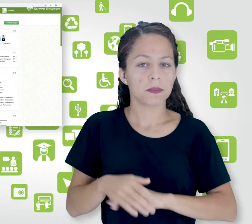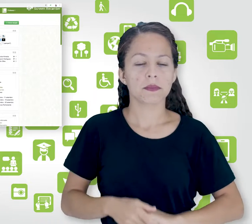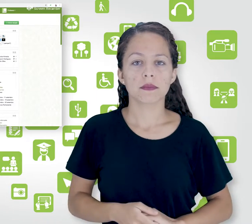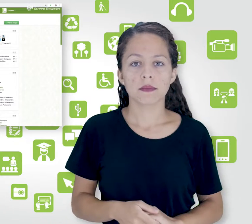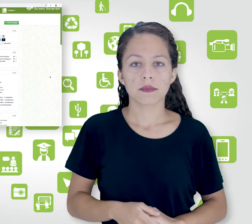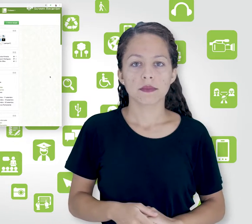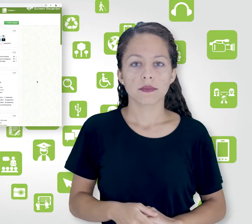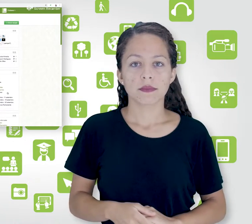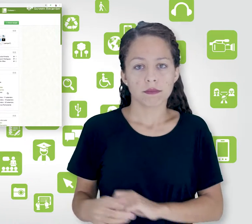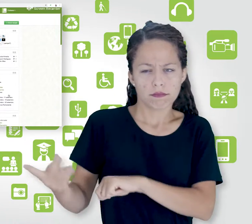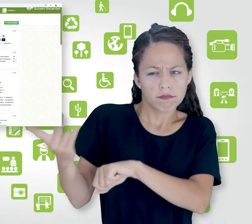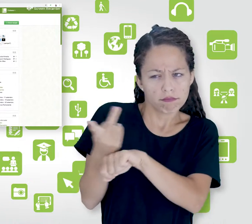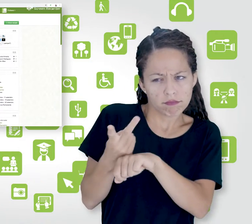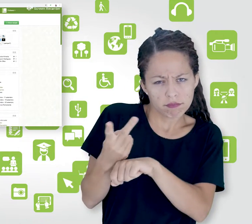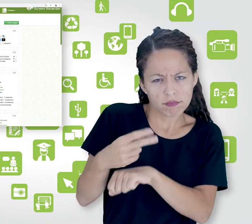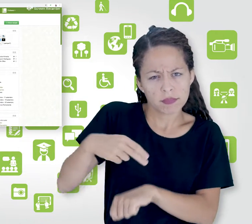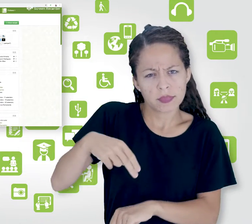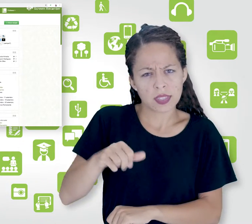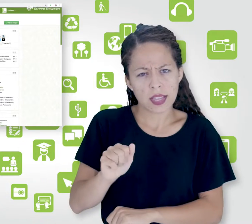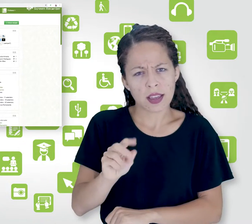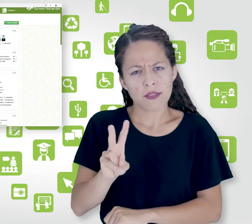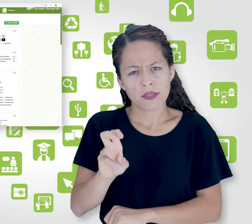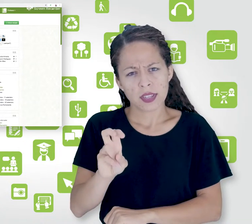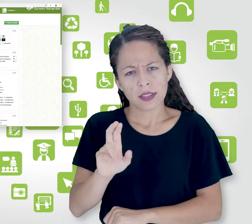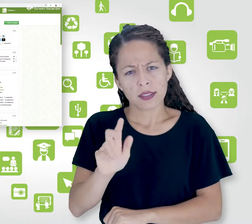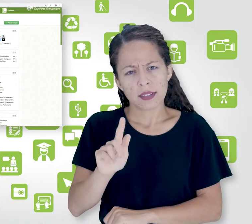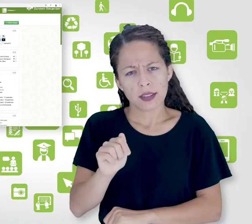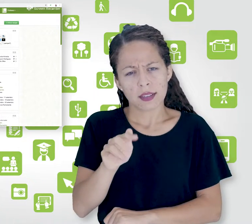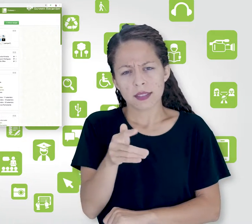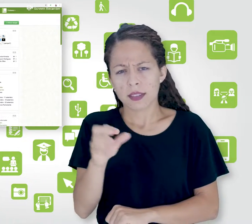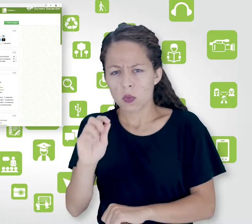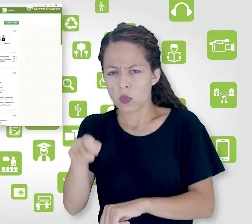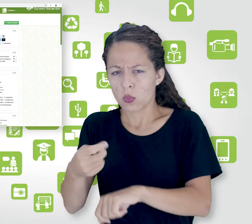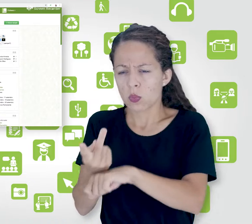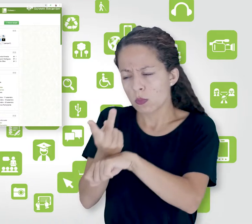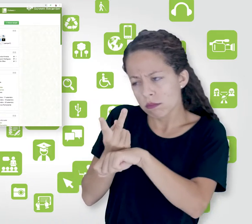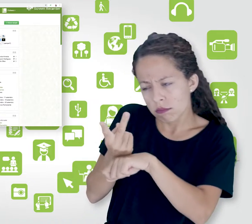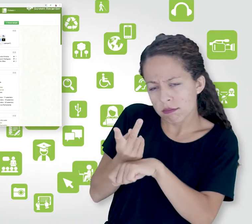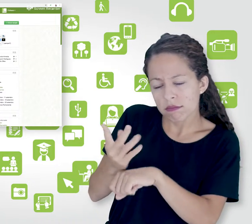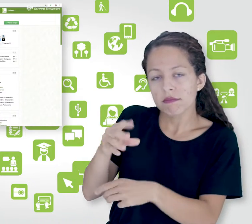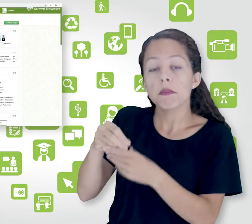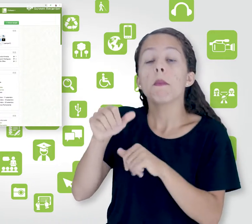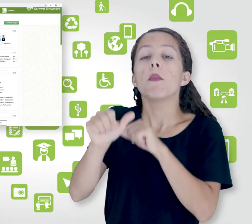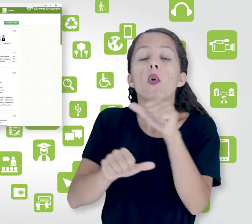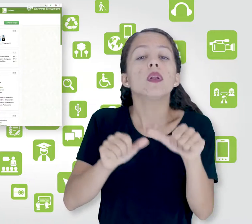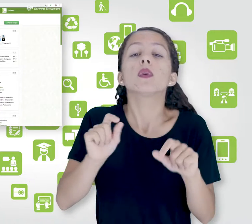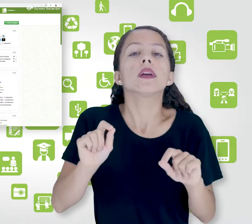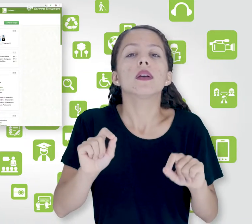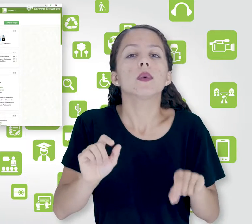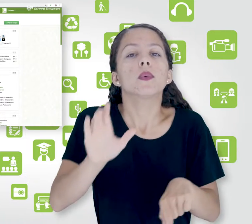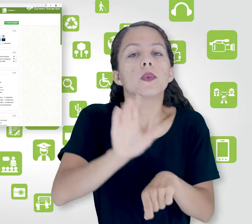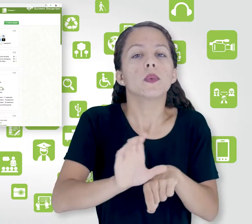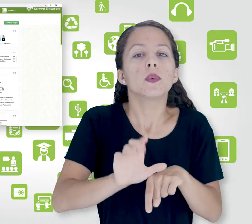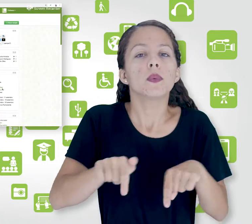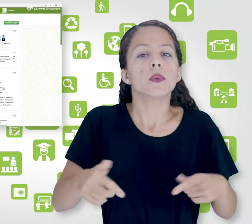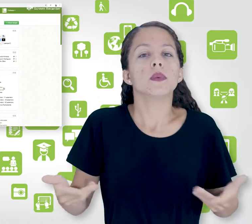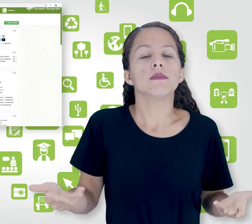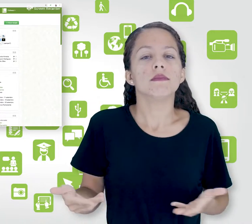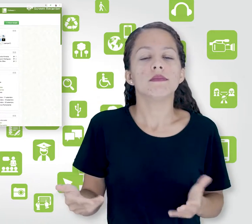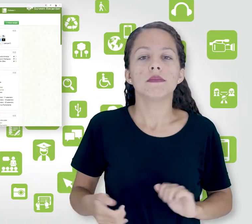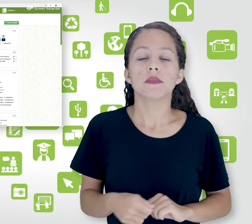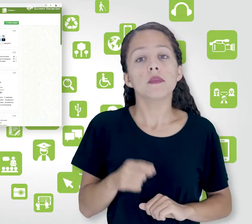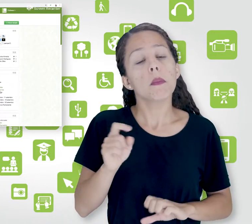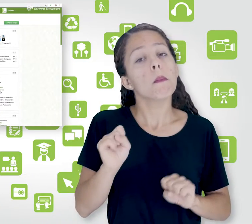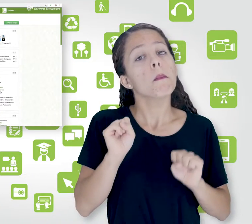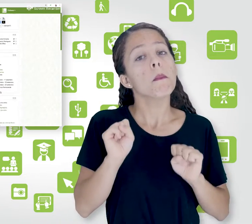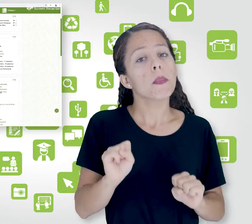sessão de uma sala você vai ver que esse menu de navegação ele muda E inclui agora o menu de curso atual